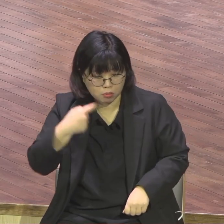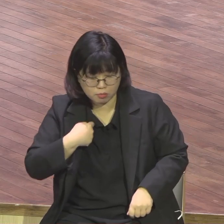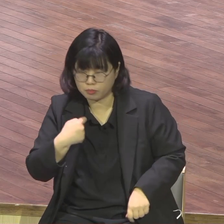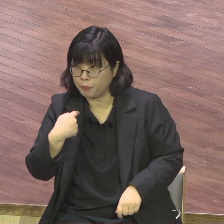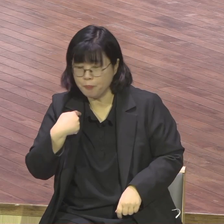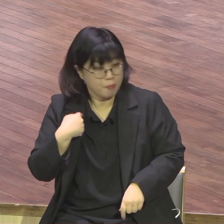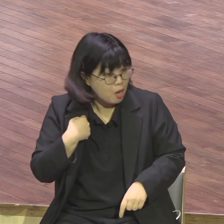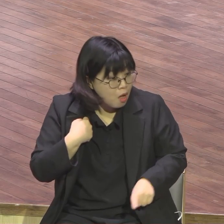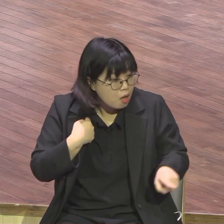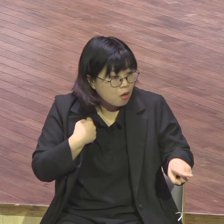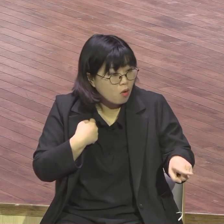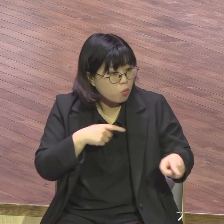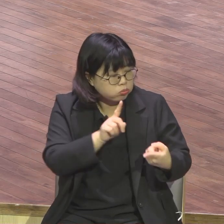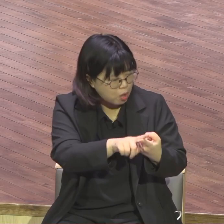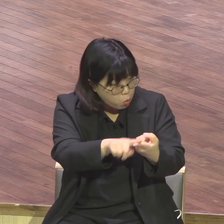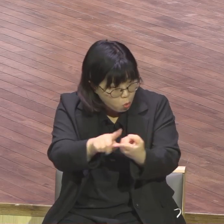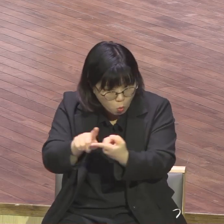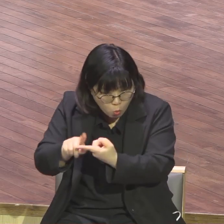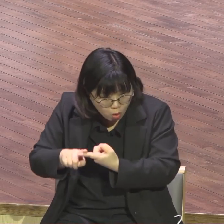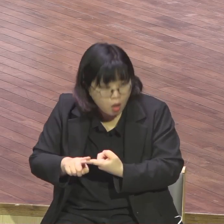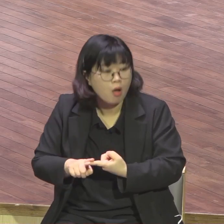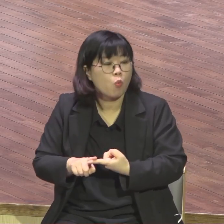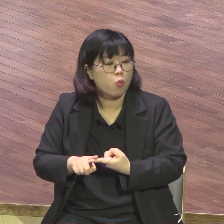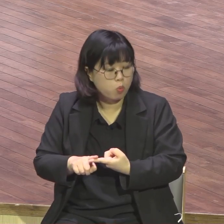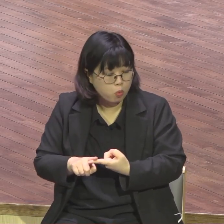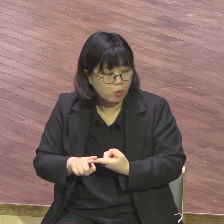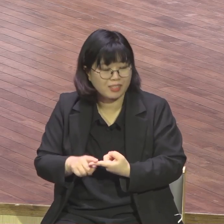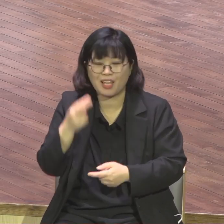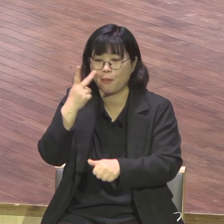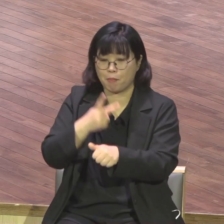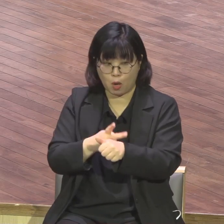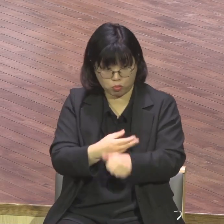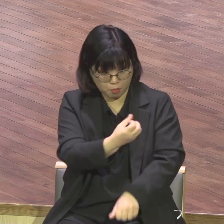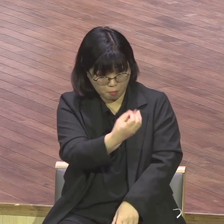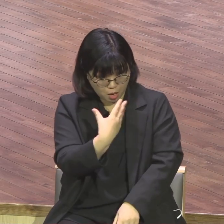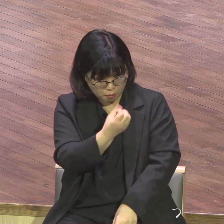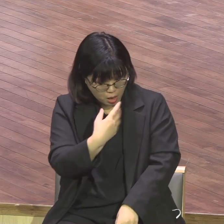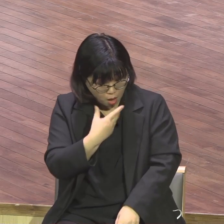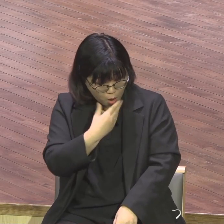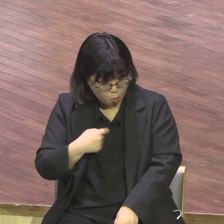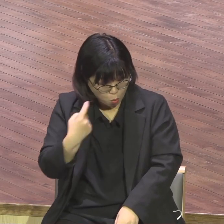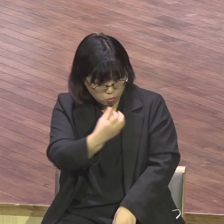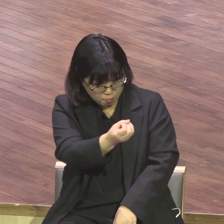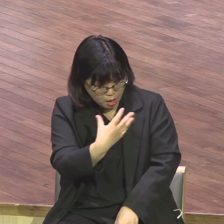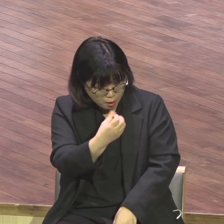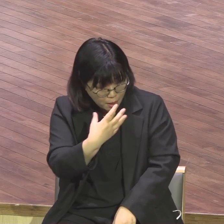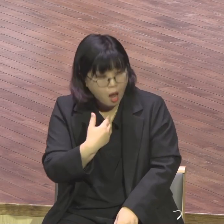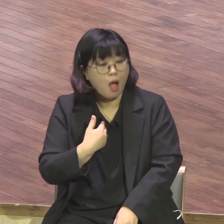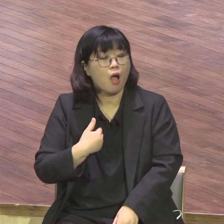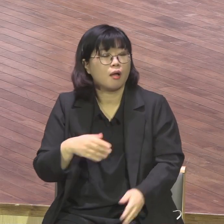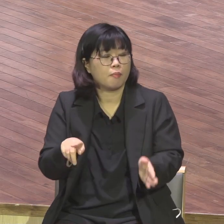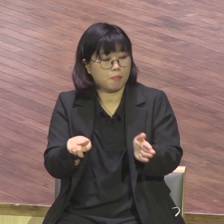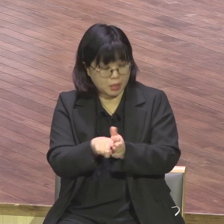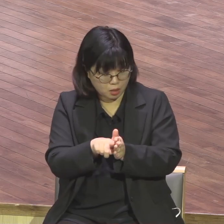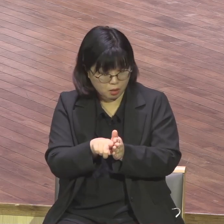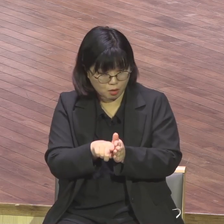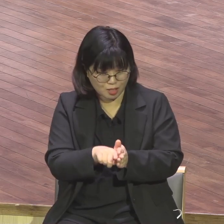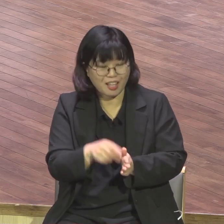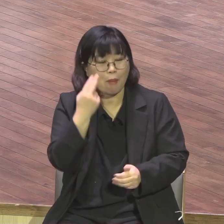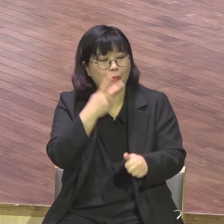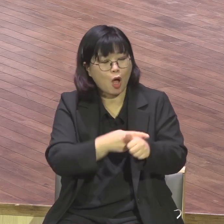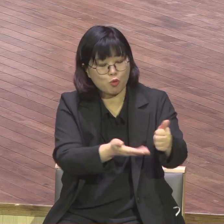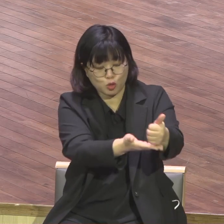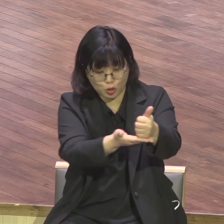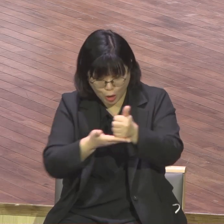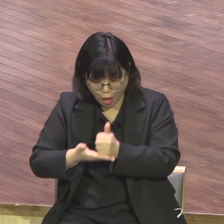그래가지고 그 집안이 말이요, 다 예수를 영접하고 구원을 받습니다. 그 집안 전체가 다. 바울이